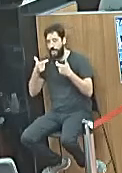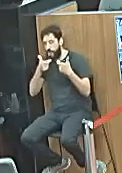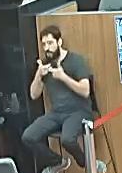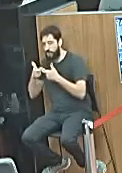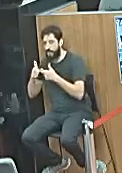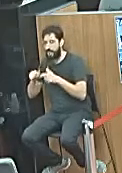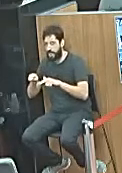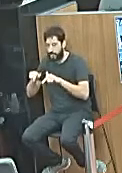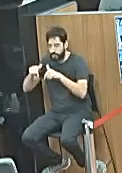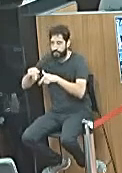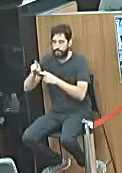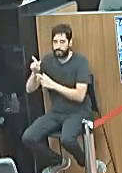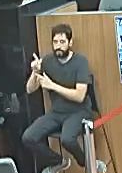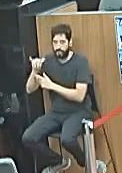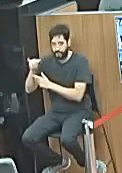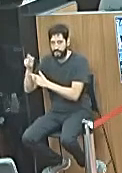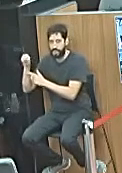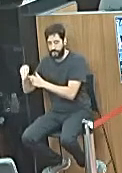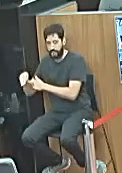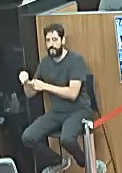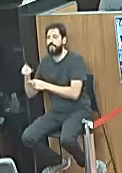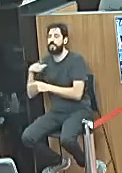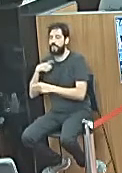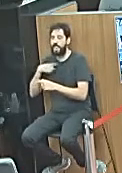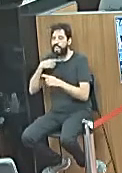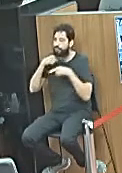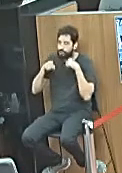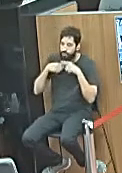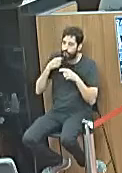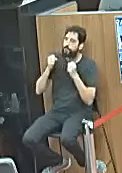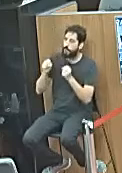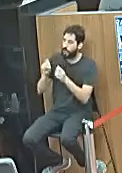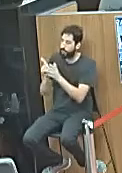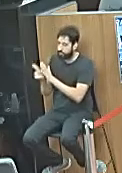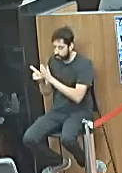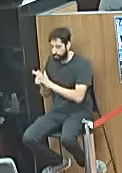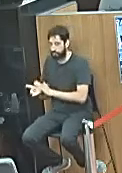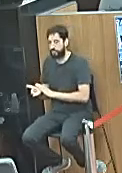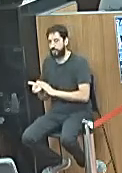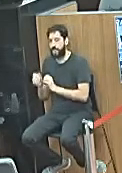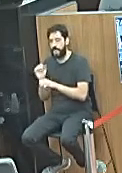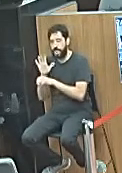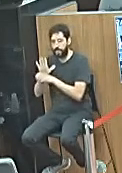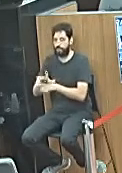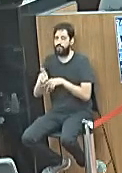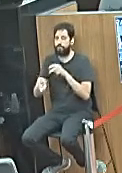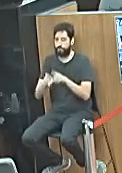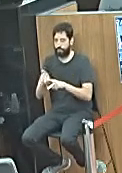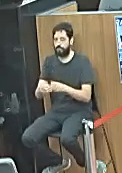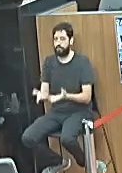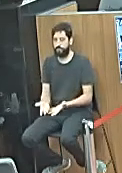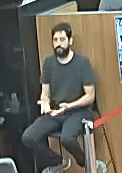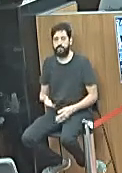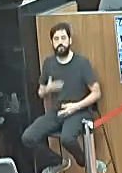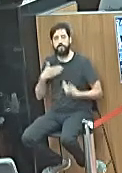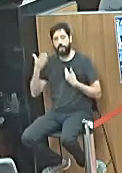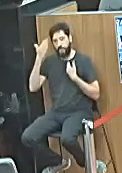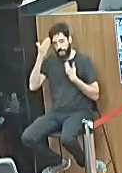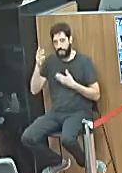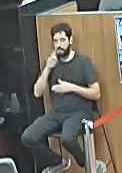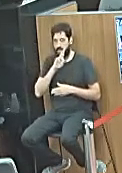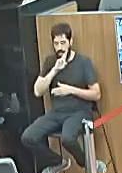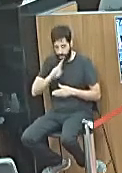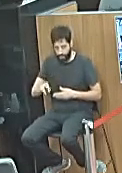sempre à disposição para tirar dúvidas e e auxiliar a população eu agradeço a resposta